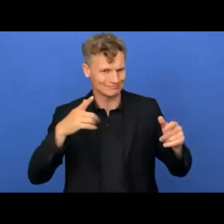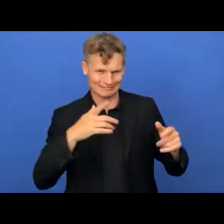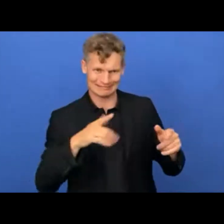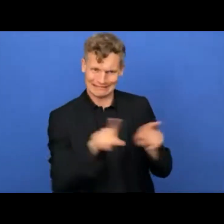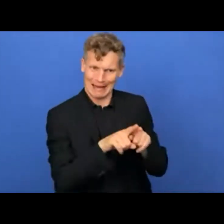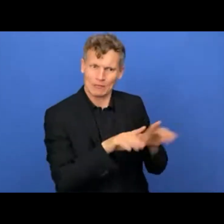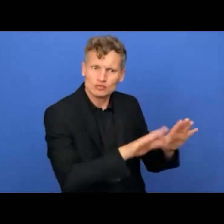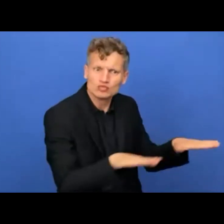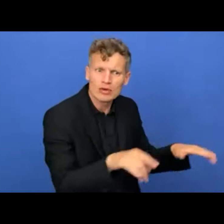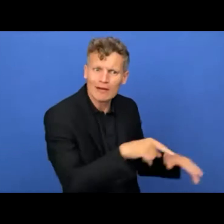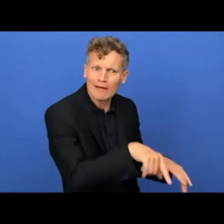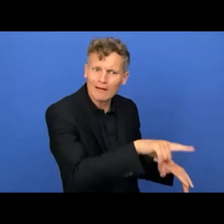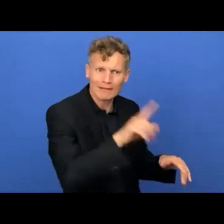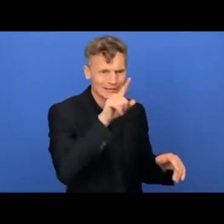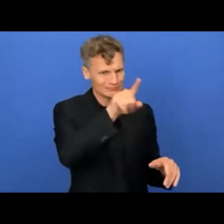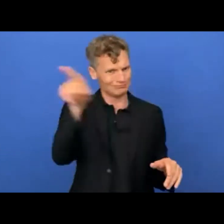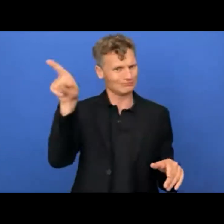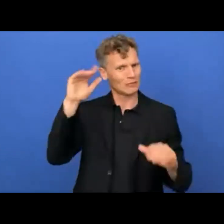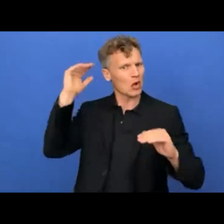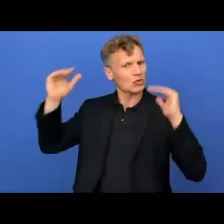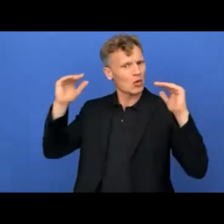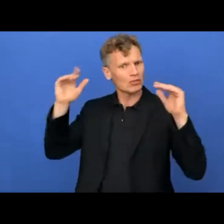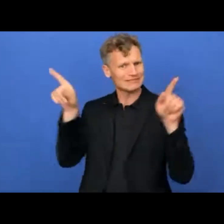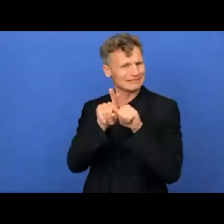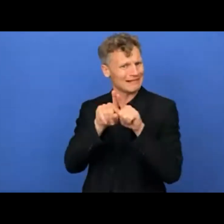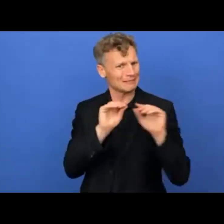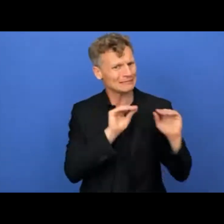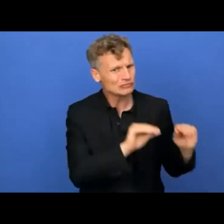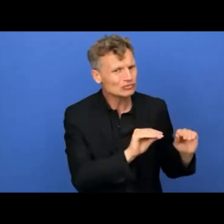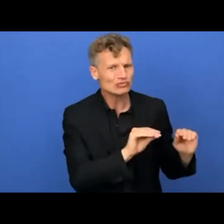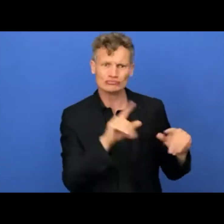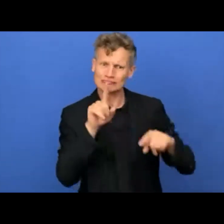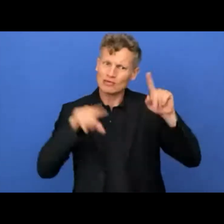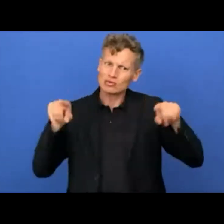toutes les communautés, et pour aller même un peu plus loin, que ces